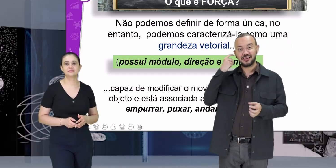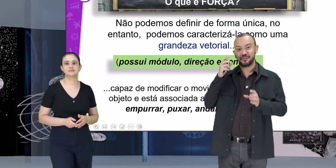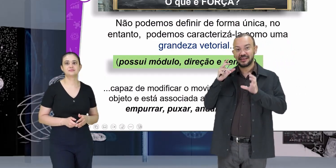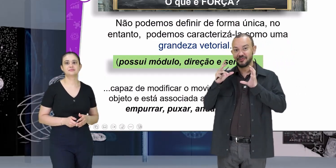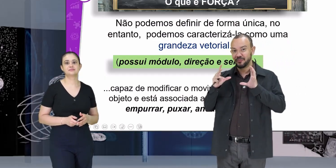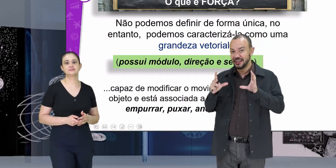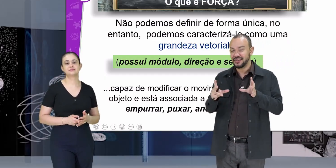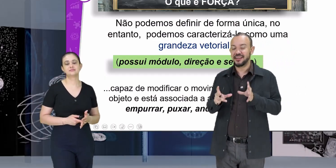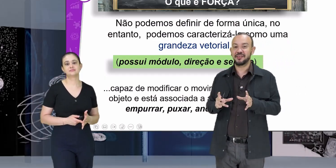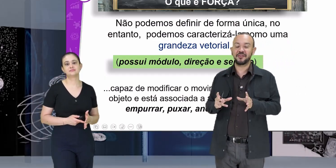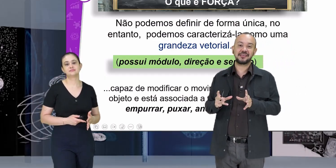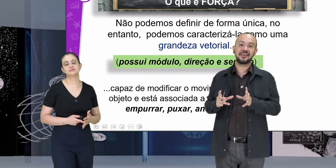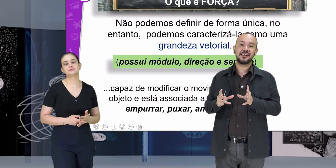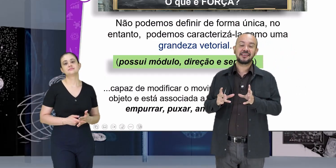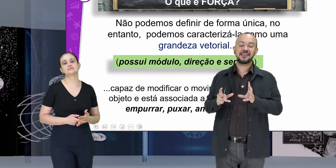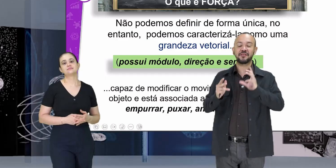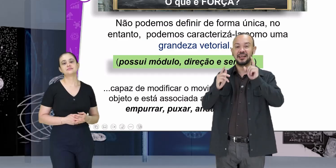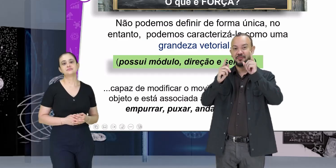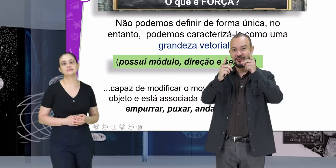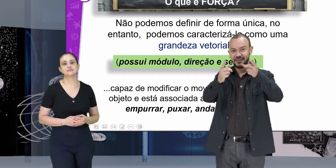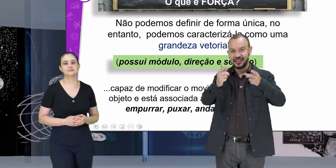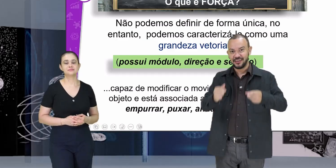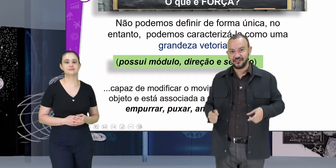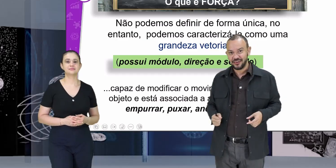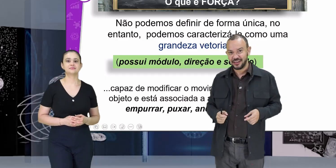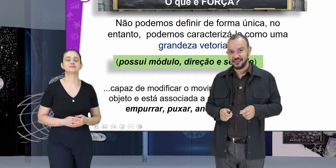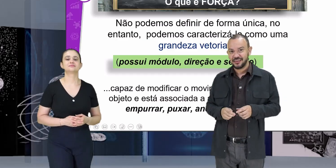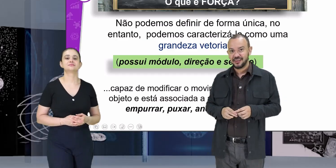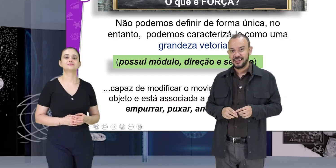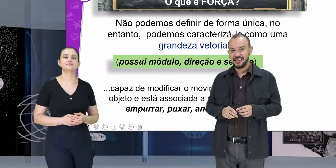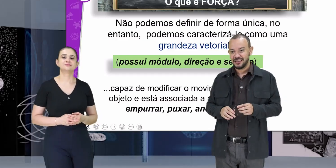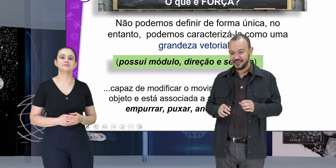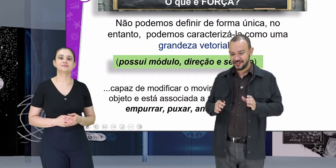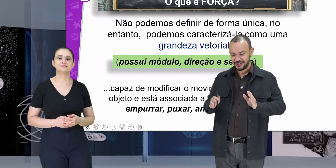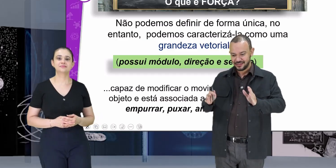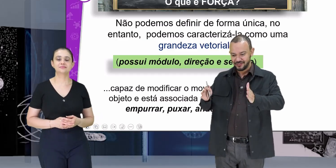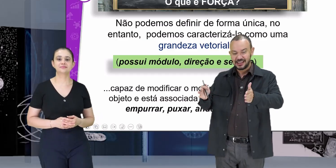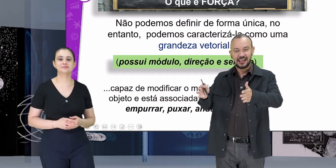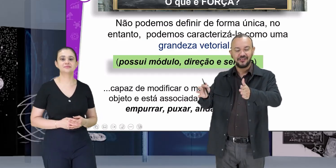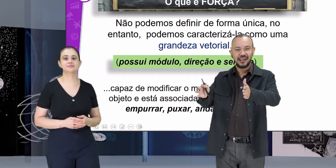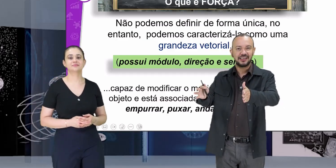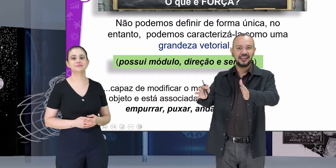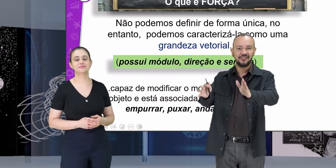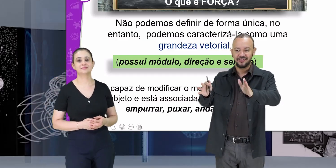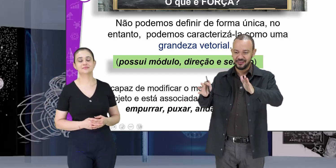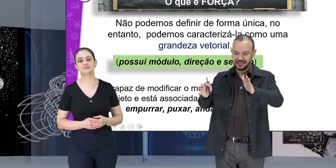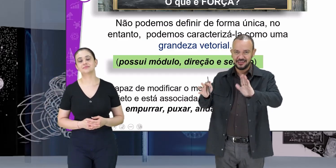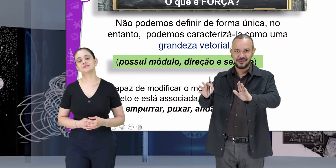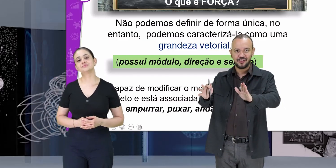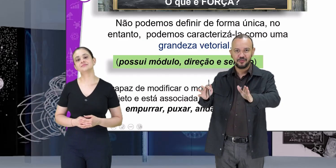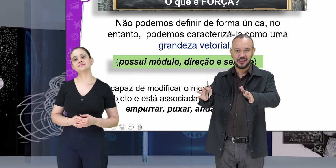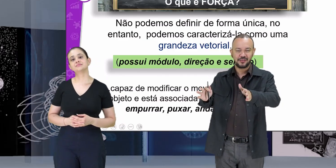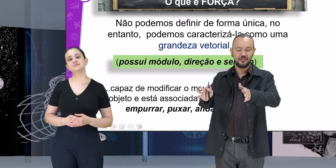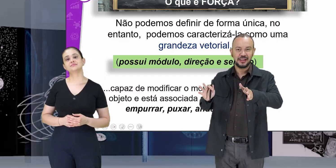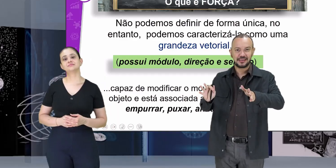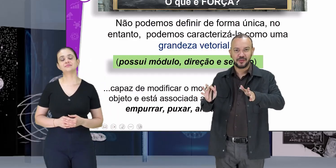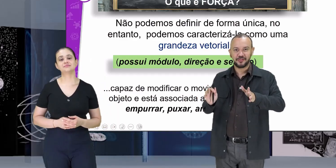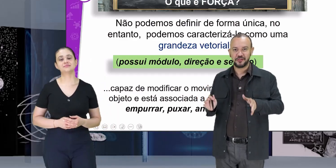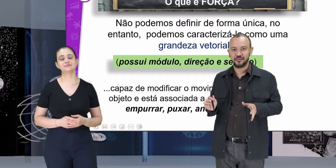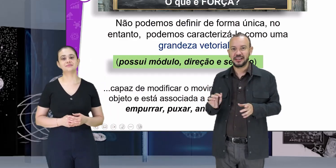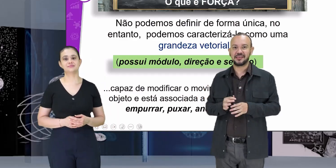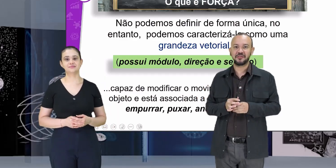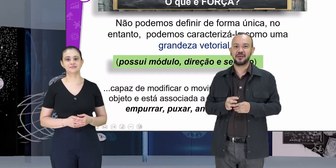só dando mais uma pequena ênfase, se eu falar para você agora, você está com um caderno agora aí na sua